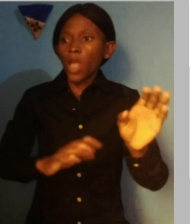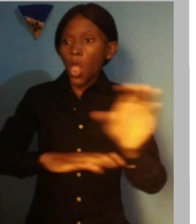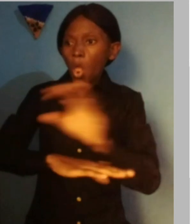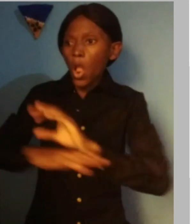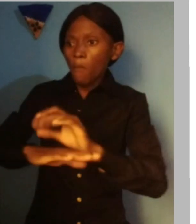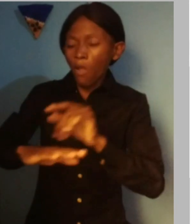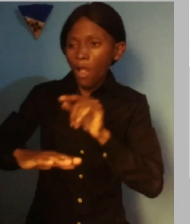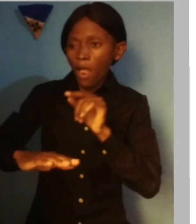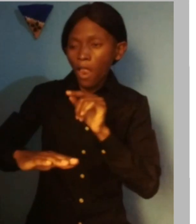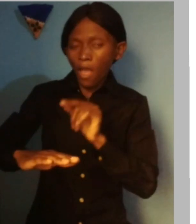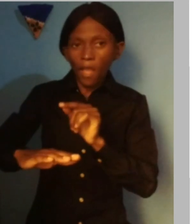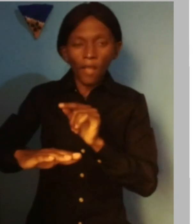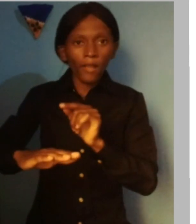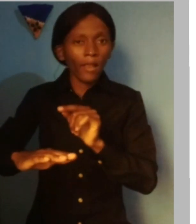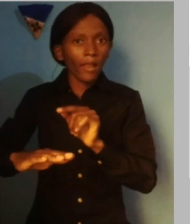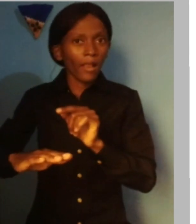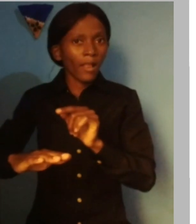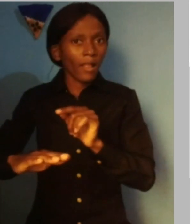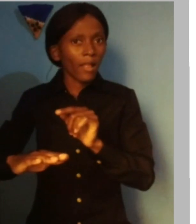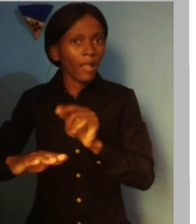si tu le respectes vraiment,